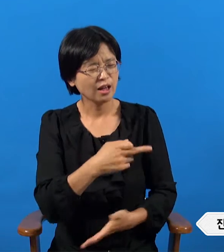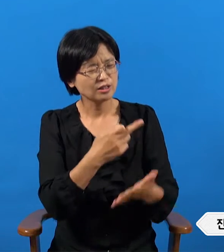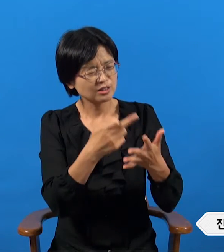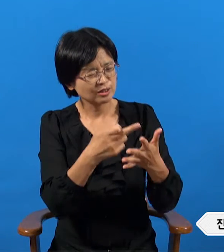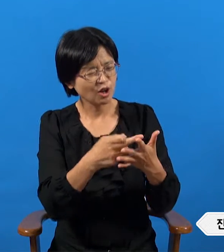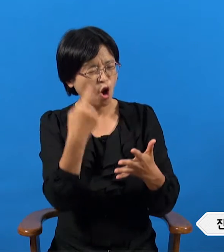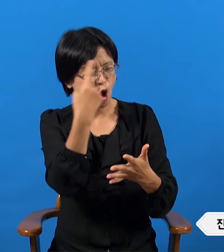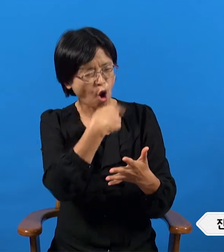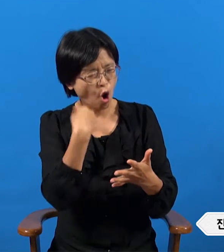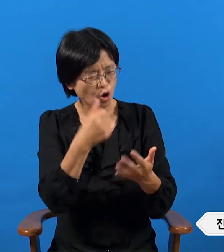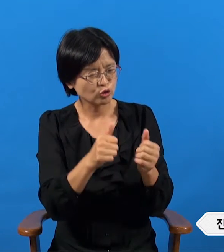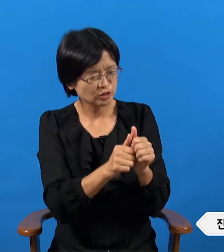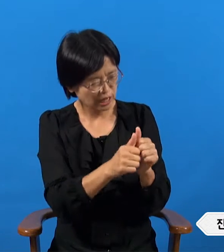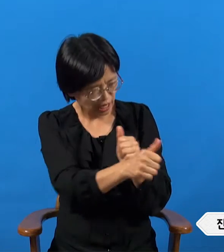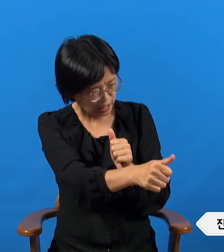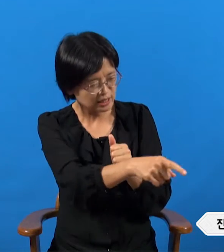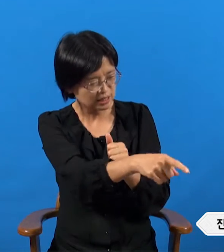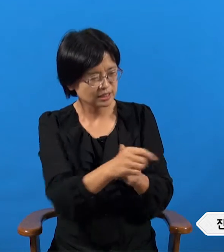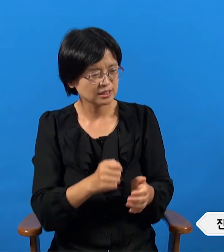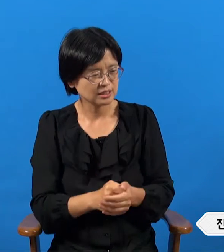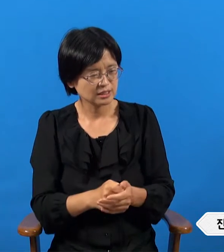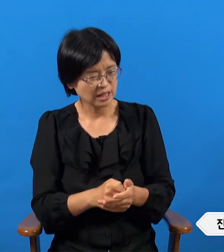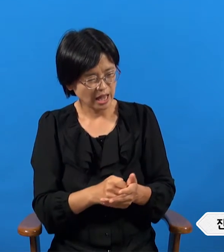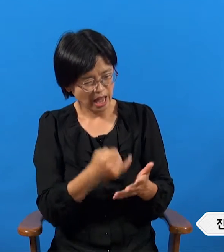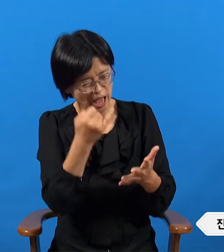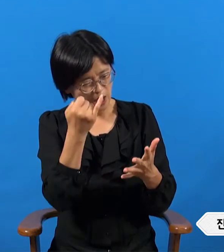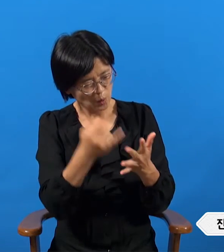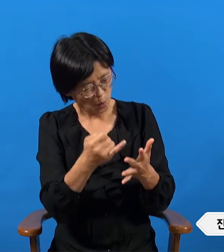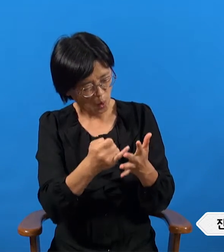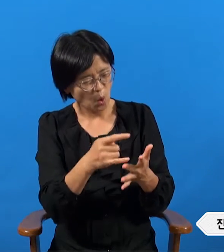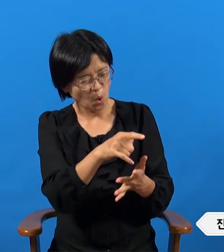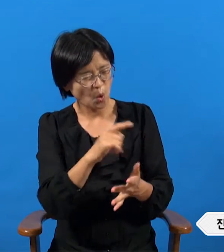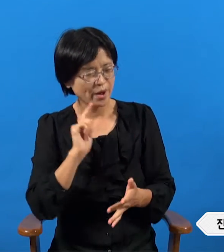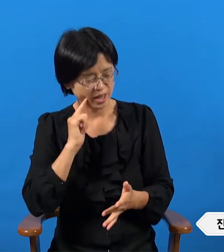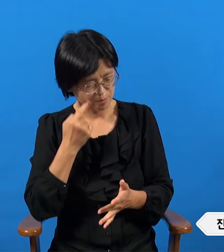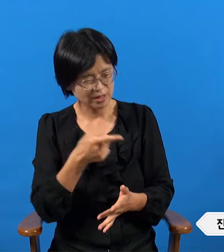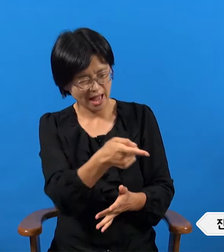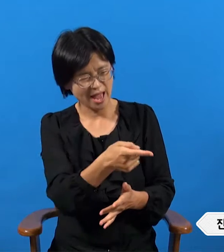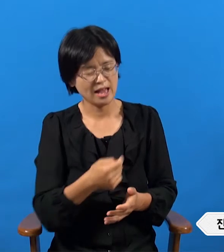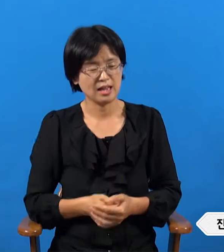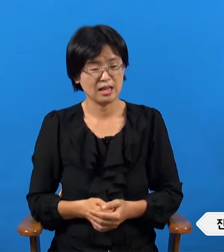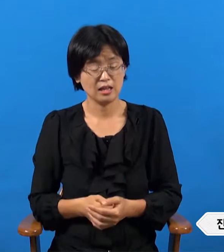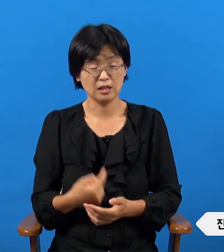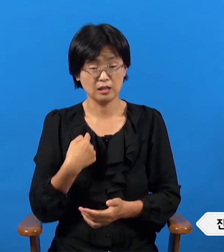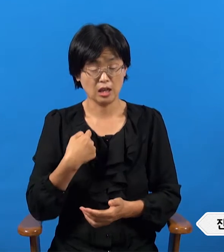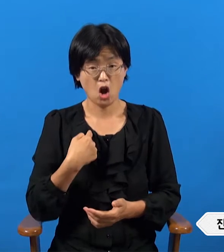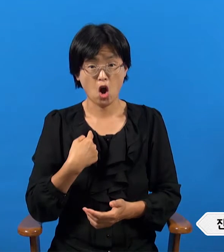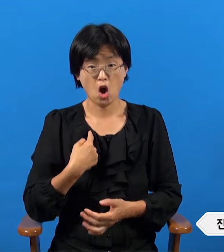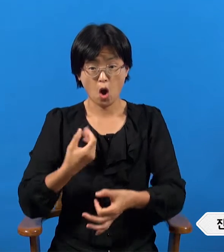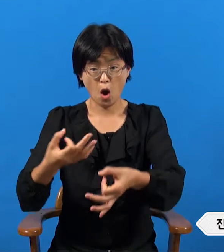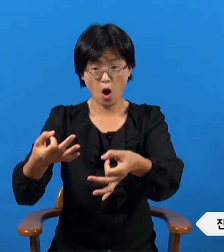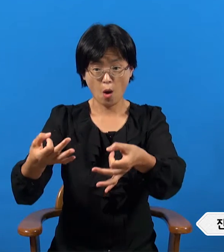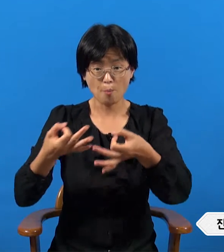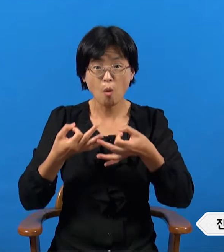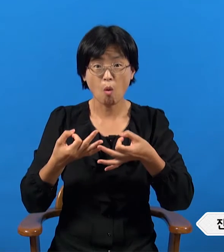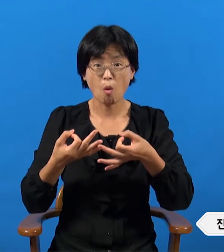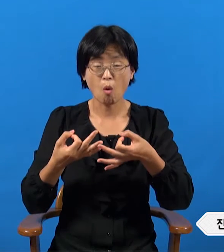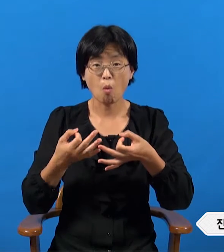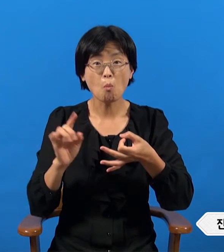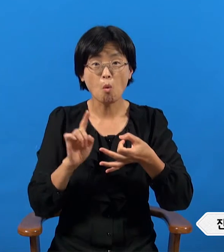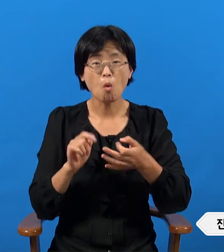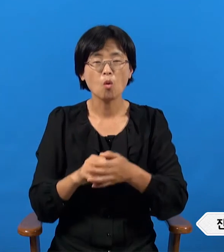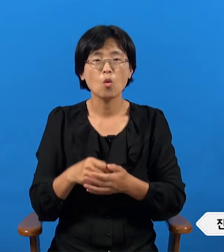이야기합니다. 아, 둘째 아들 참 잘생겼다. 아, 막내딸 참 이쁘다. 그리고 저를